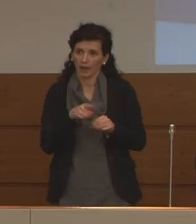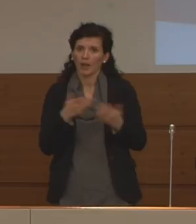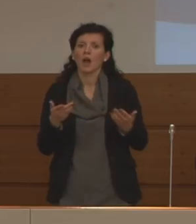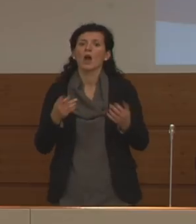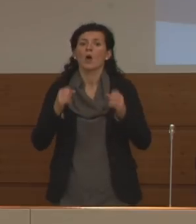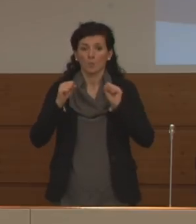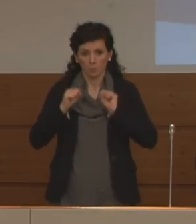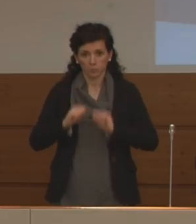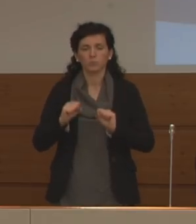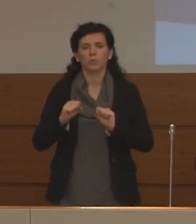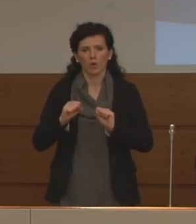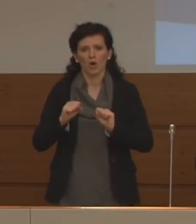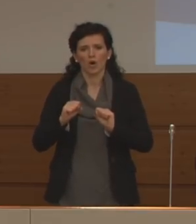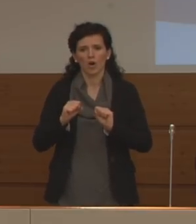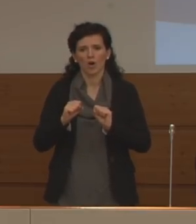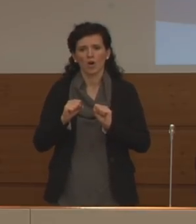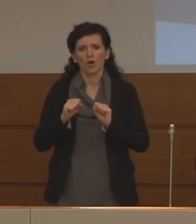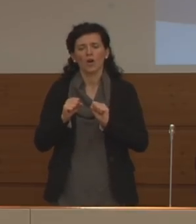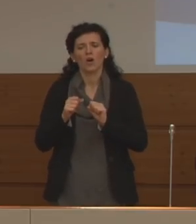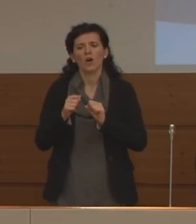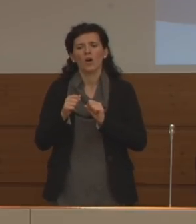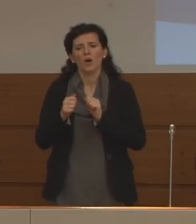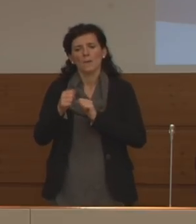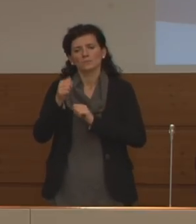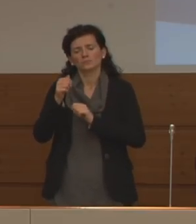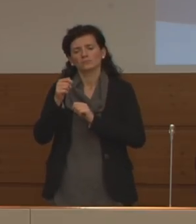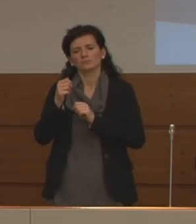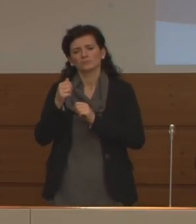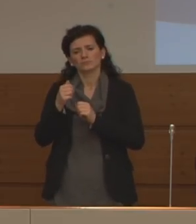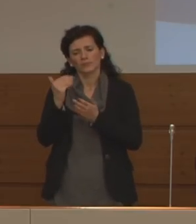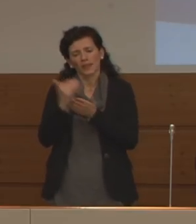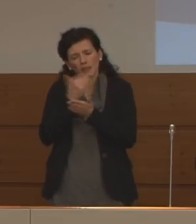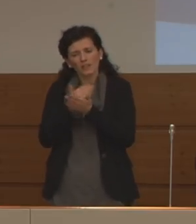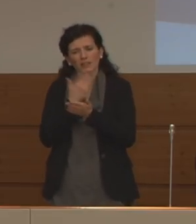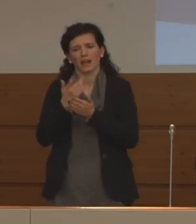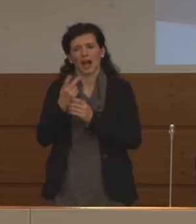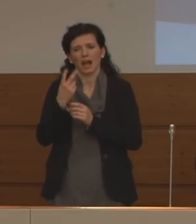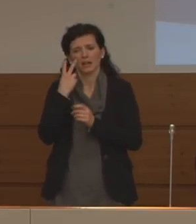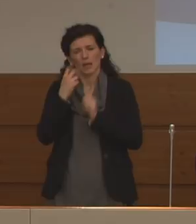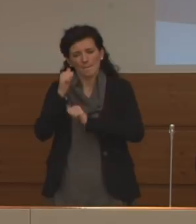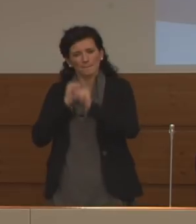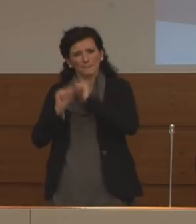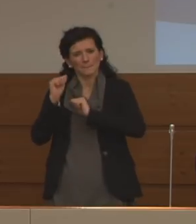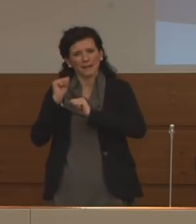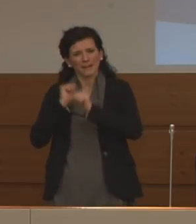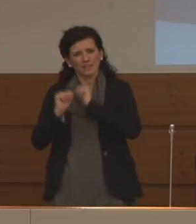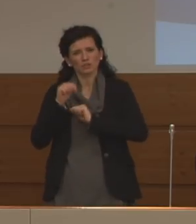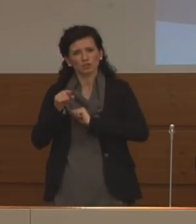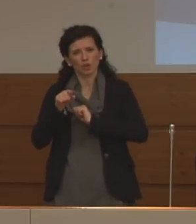ottenere una prevenzione forte di quello che sostanzialmente